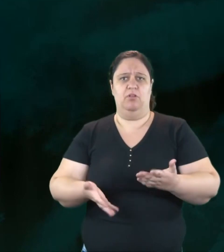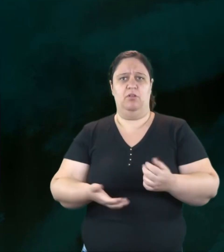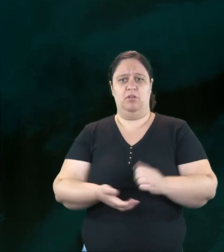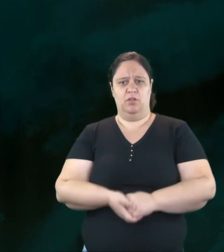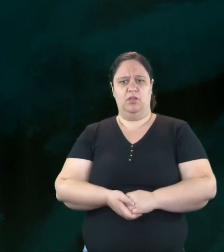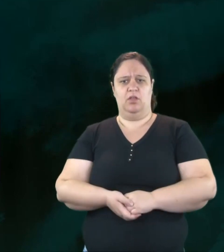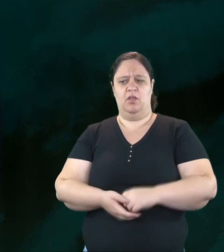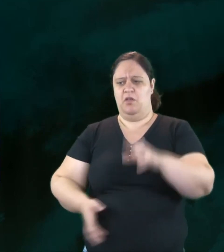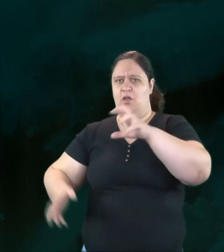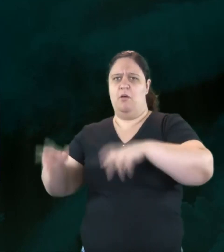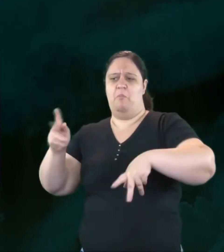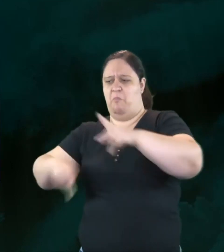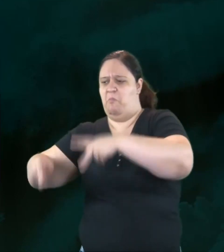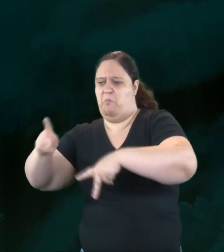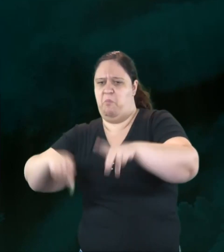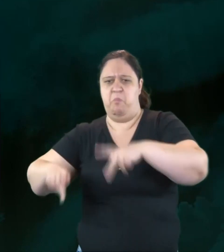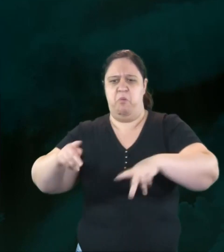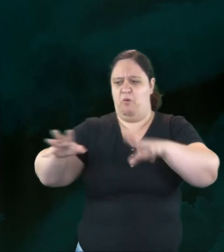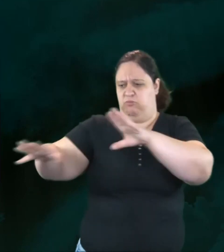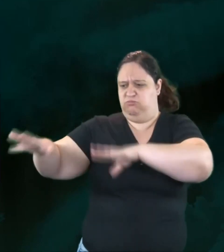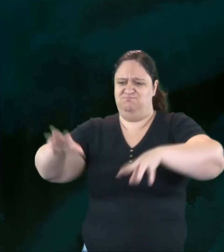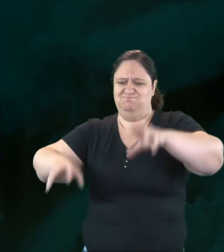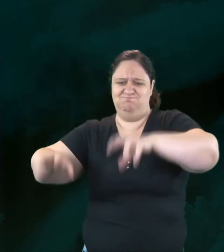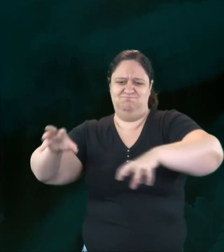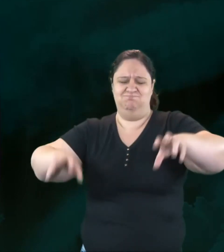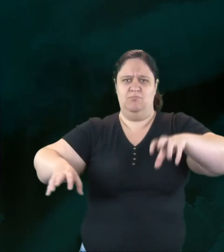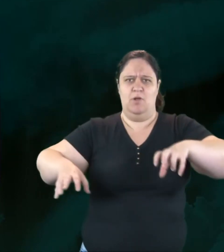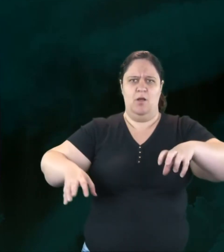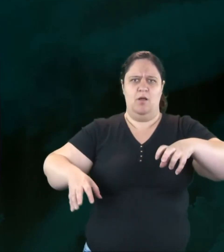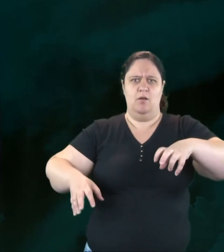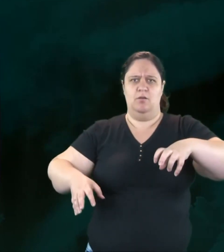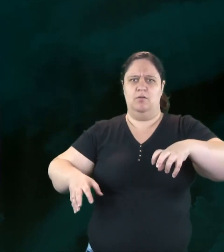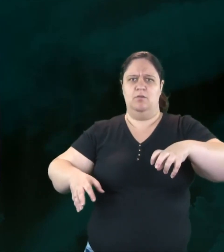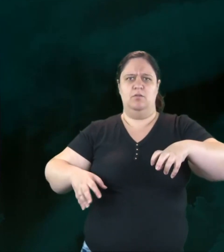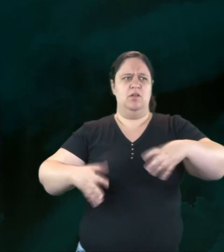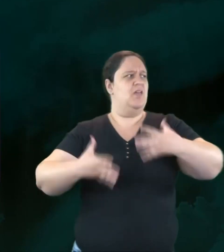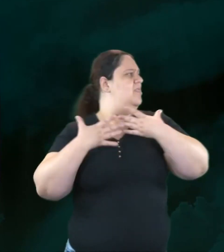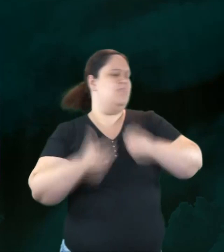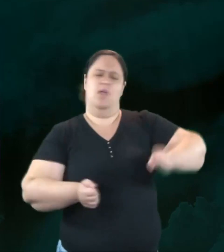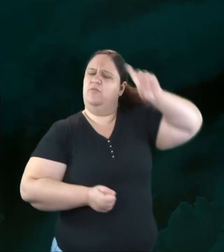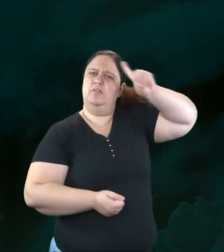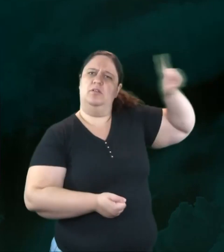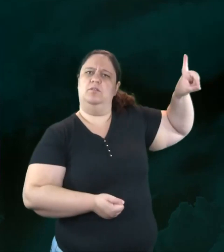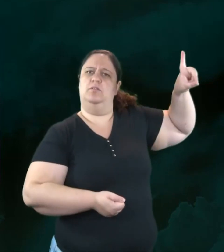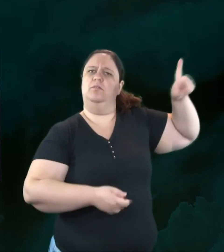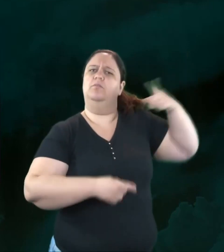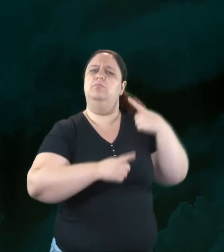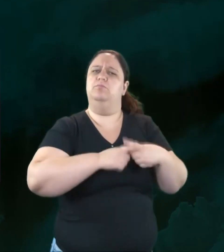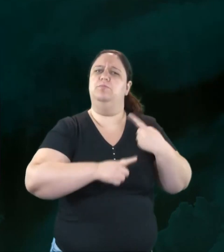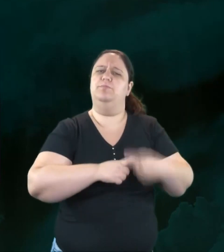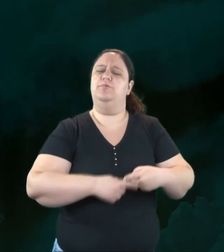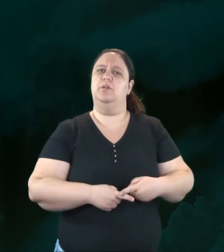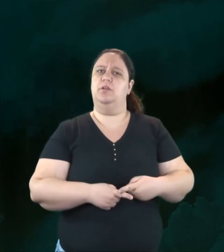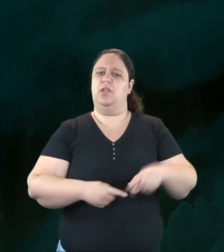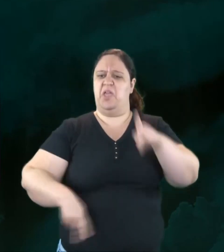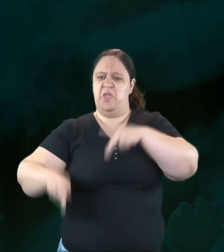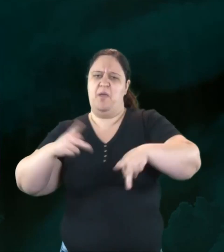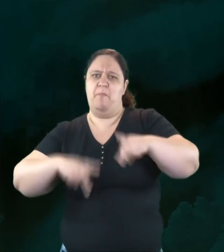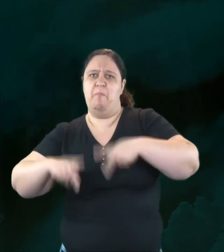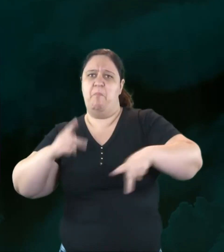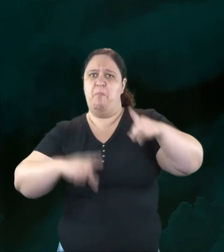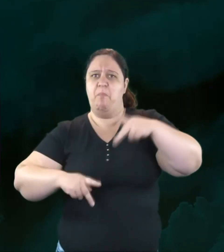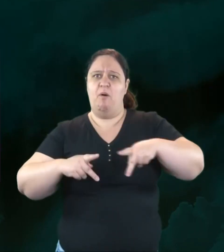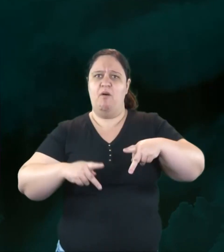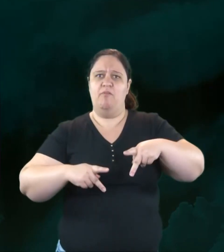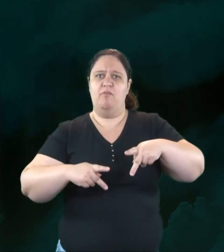os reinos, têm tanta fúria de Deus? Tem tanta ira contra Deus? Os povos imaginam